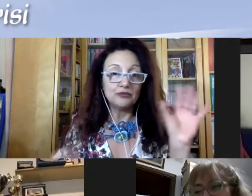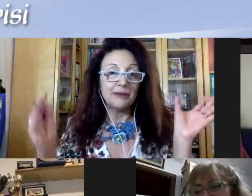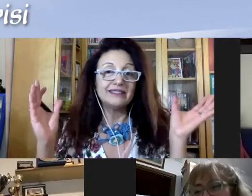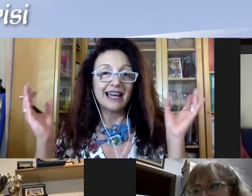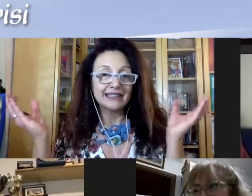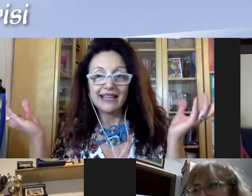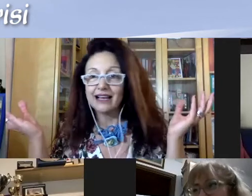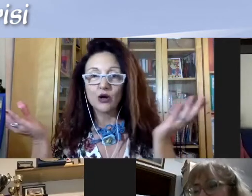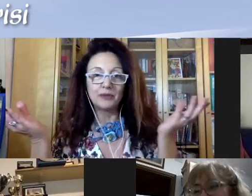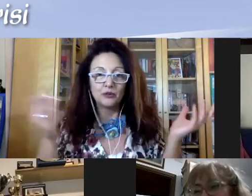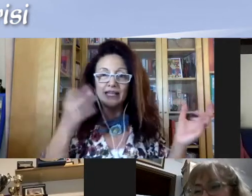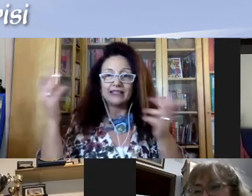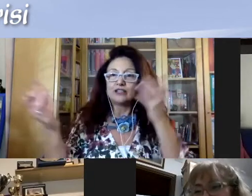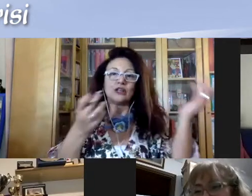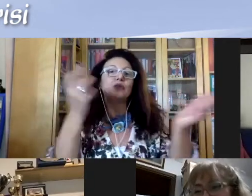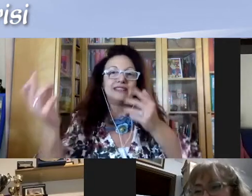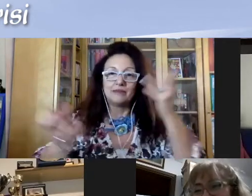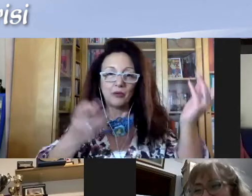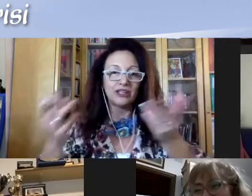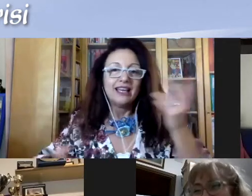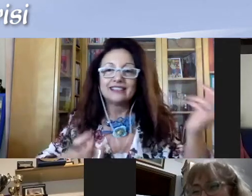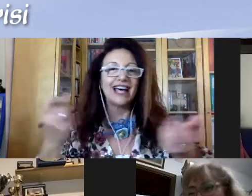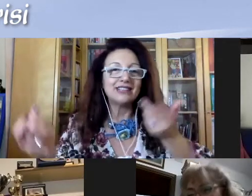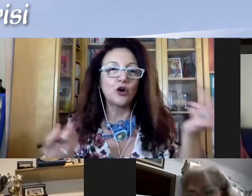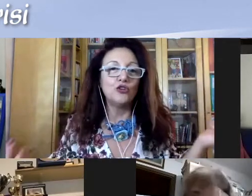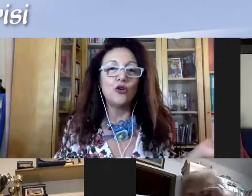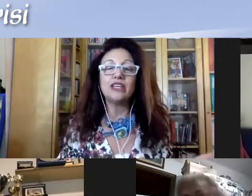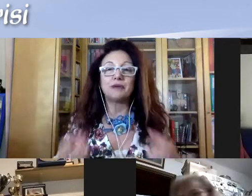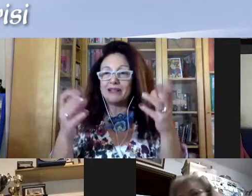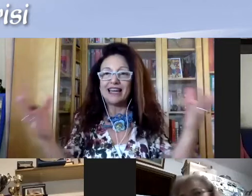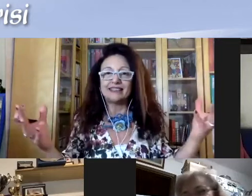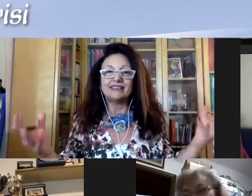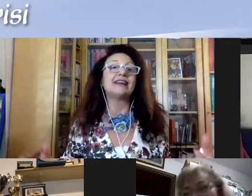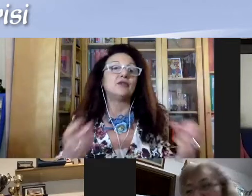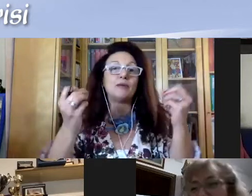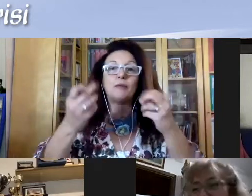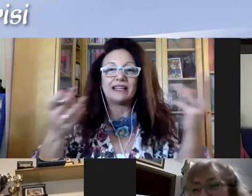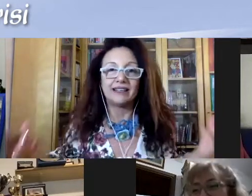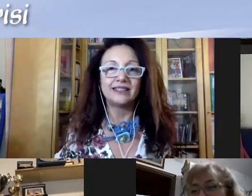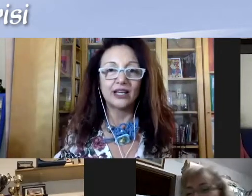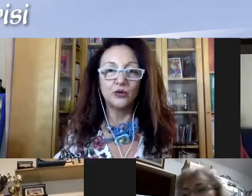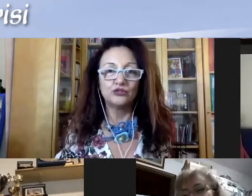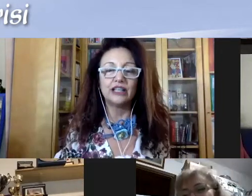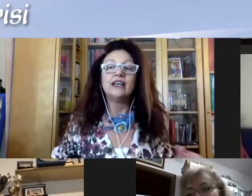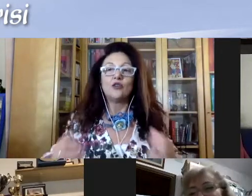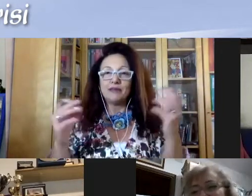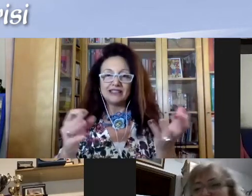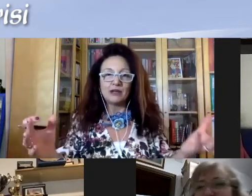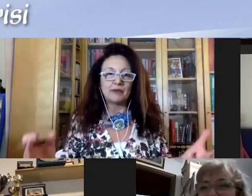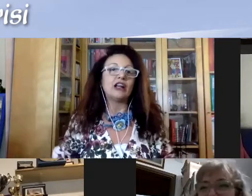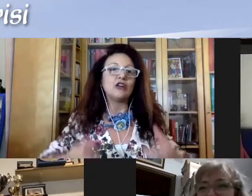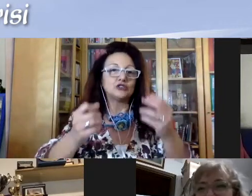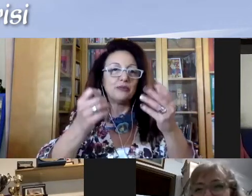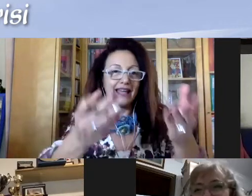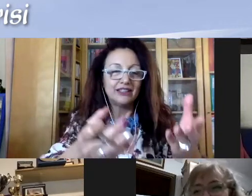degli appuntamenti di Art Attack, ho capito bene, dietro le quinte, ma poi state con noi. Prima di Art Attack vogliamo parlare di salute. Ovviamente